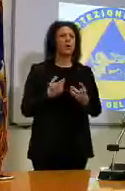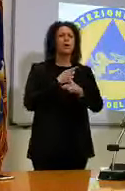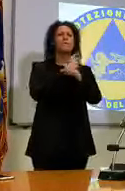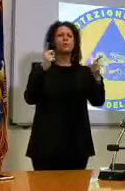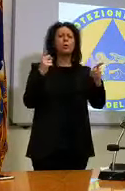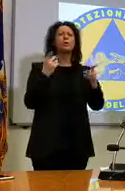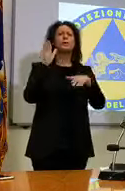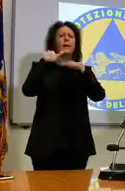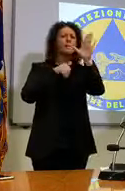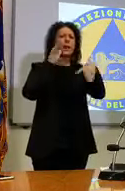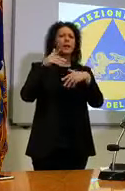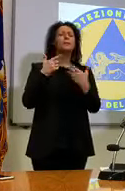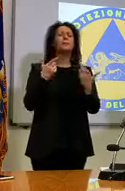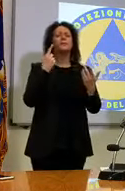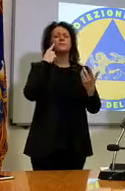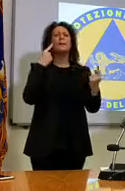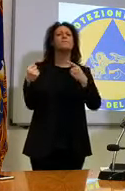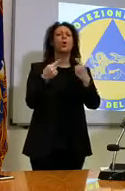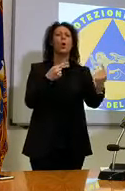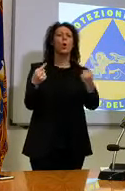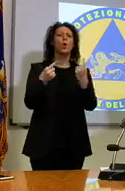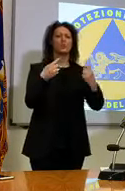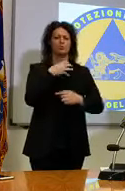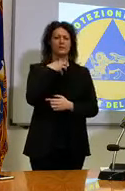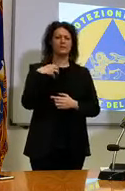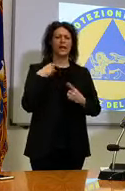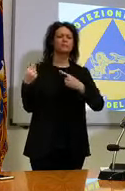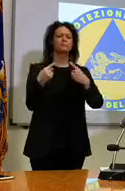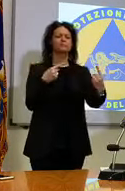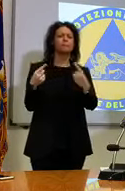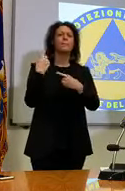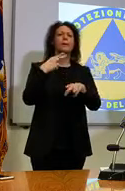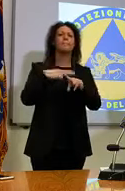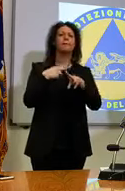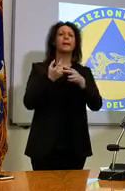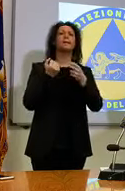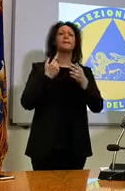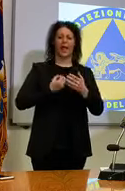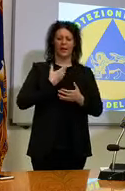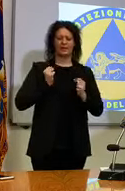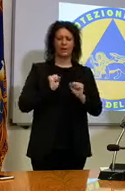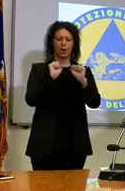tra scienziati e poi li capirete e fate capire ai cittadini